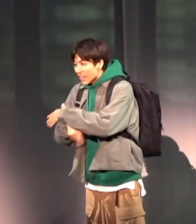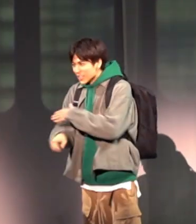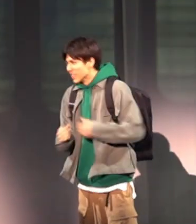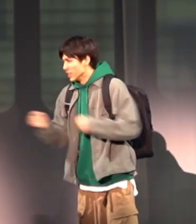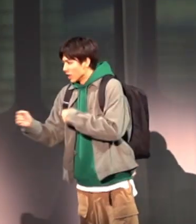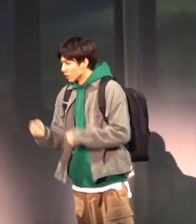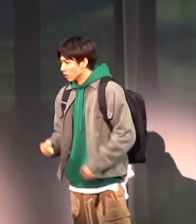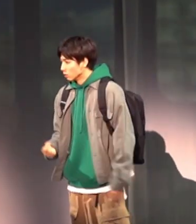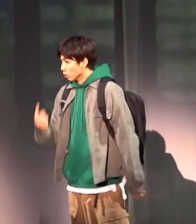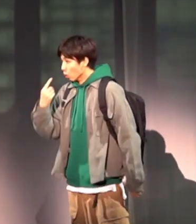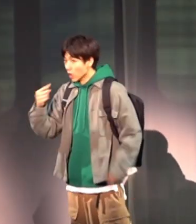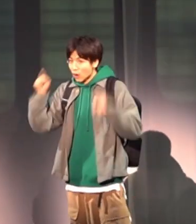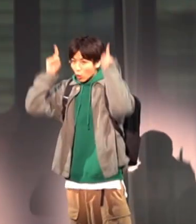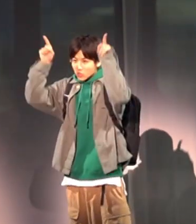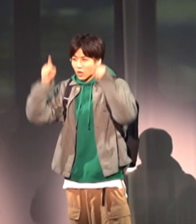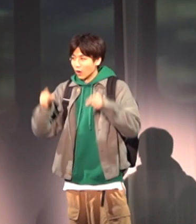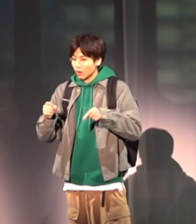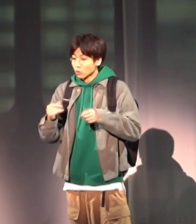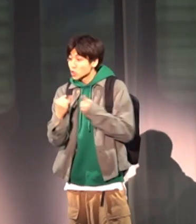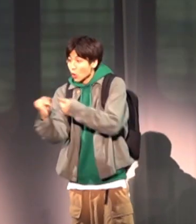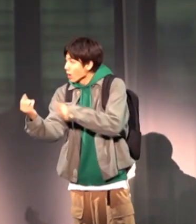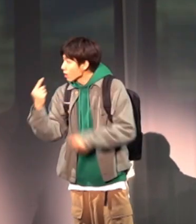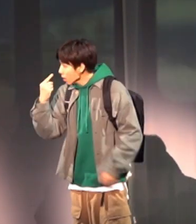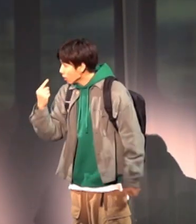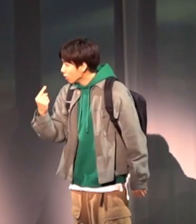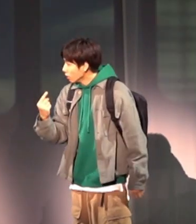なぜ逃げる、俺は鬼か、ストーカーか